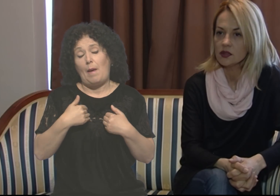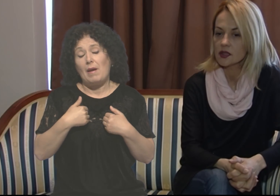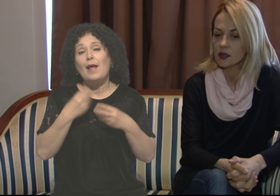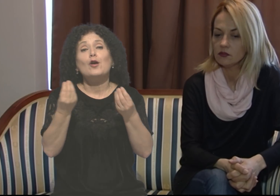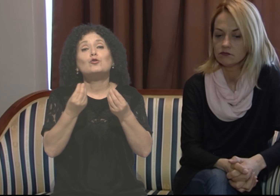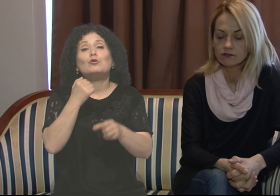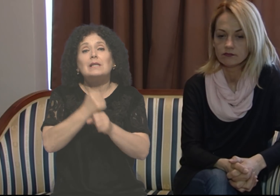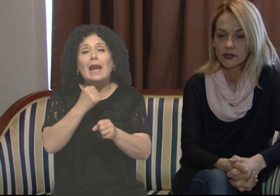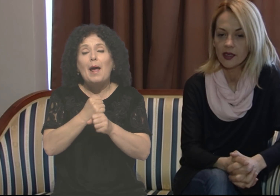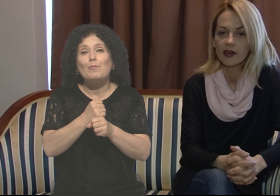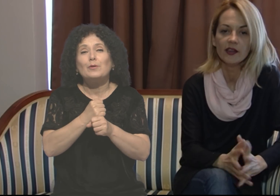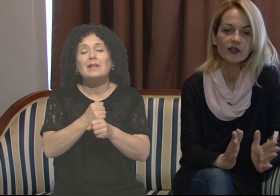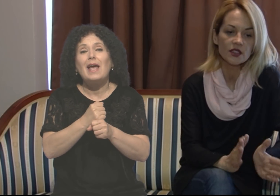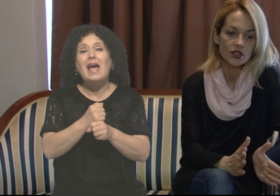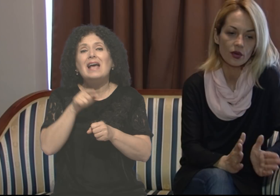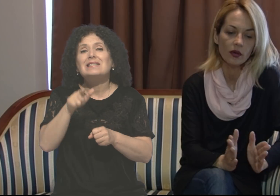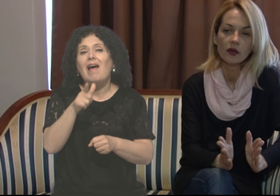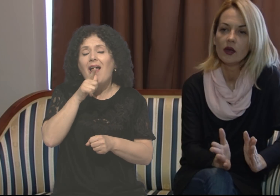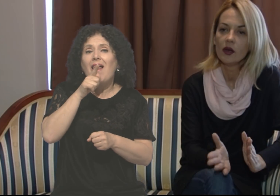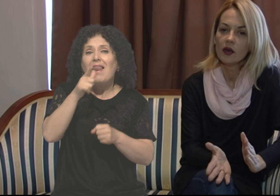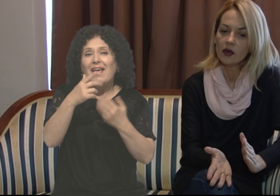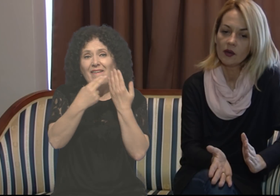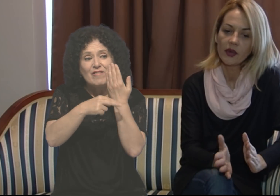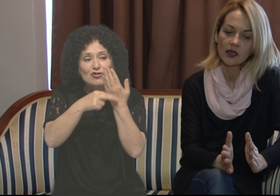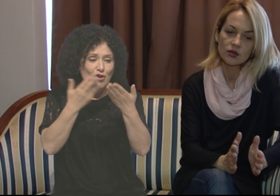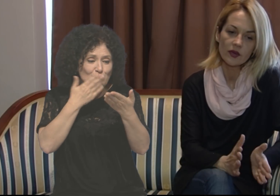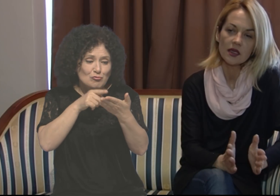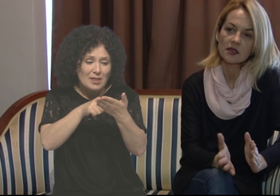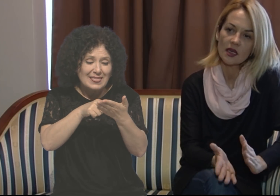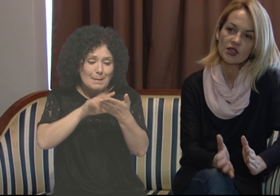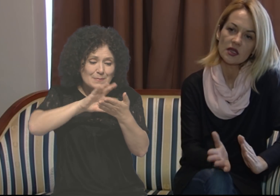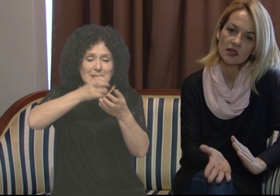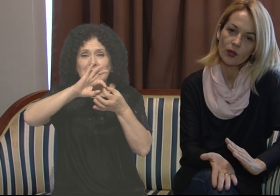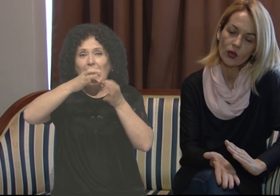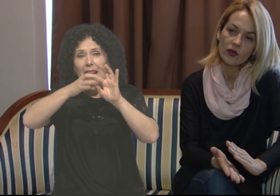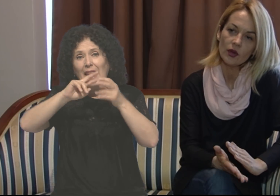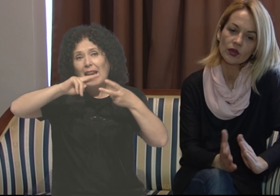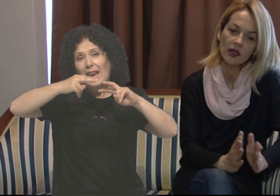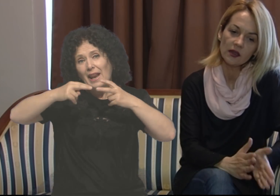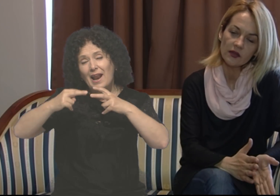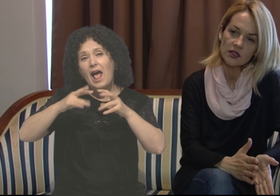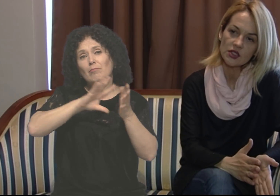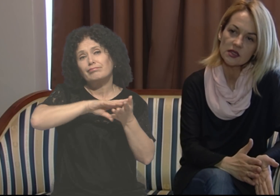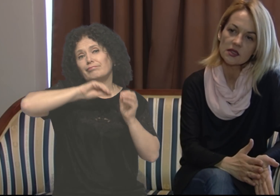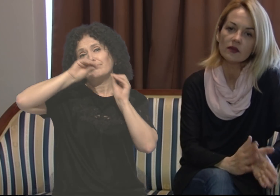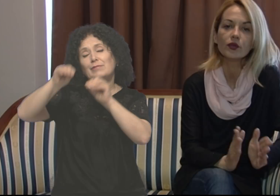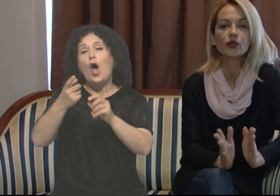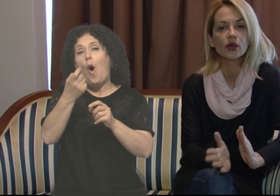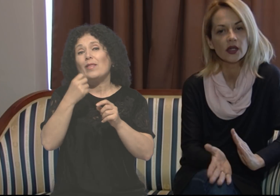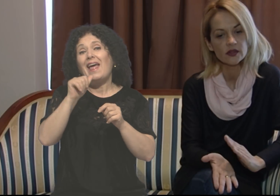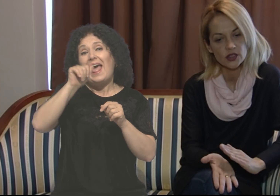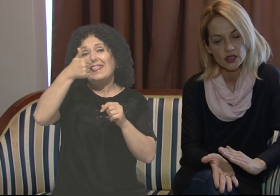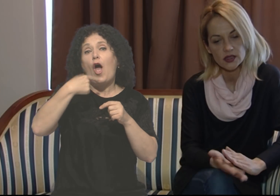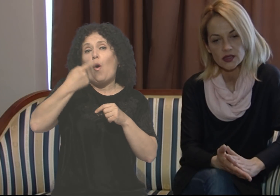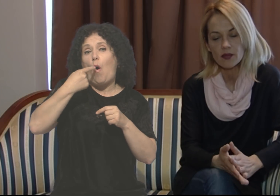се работи за нели лингвистичко пренесување на значење на зборови од еден лингвистички систем во